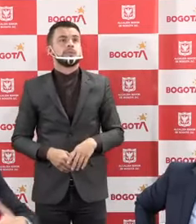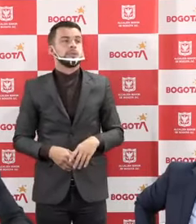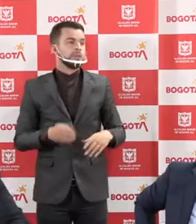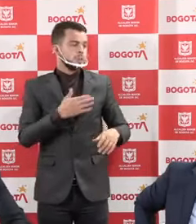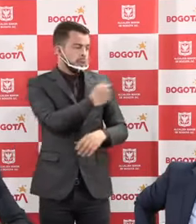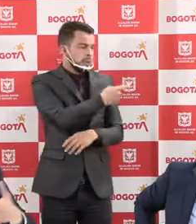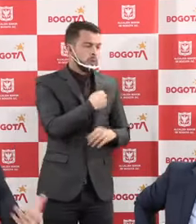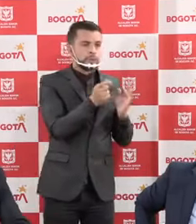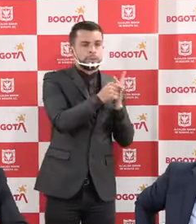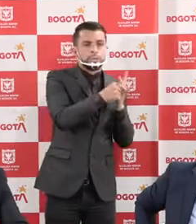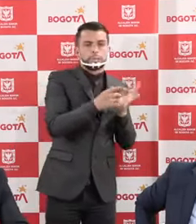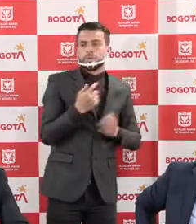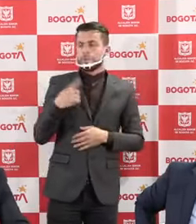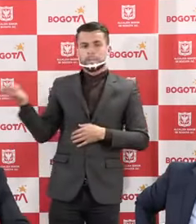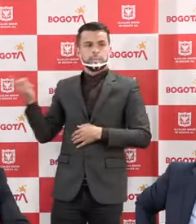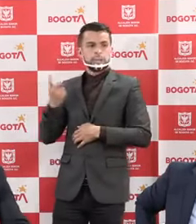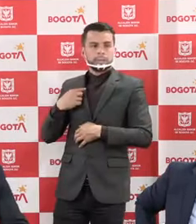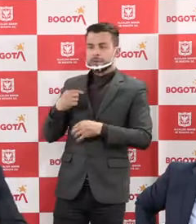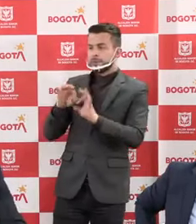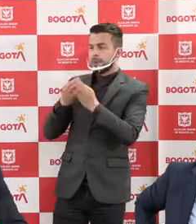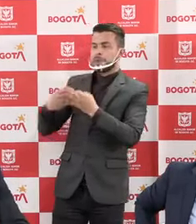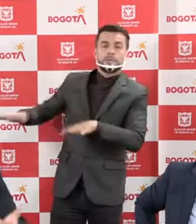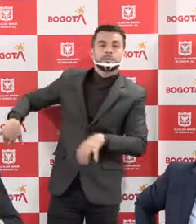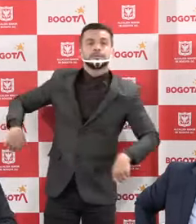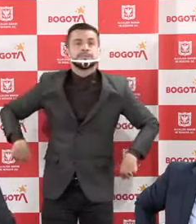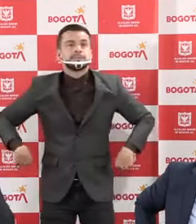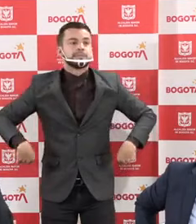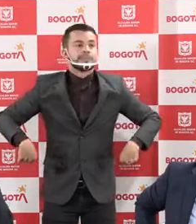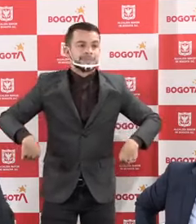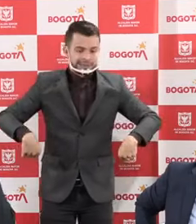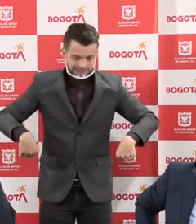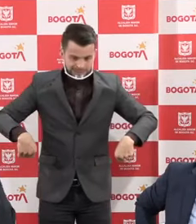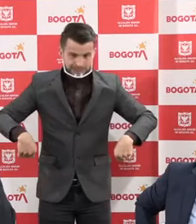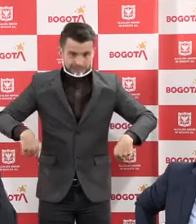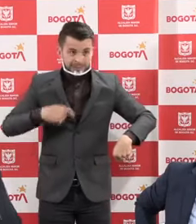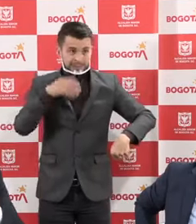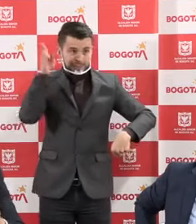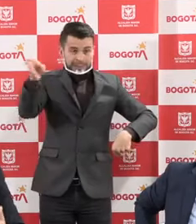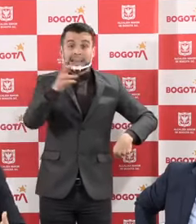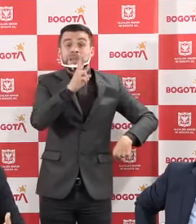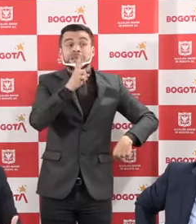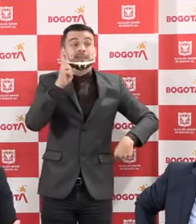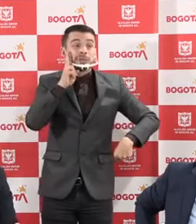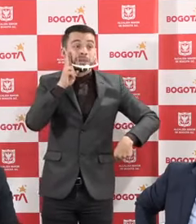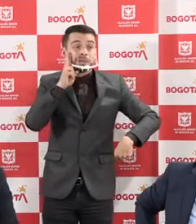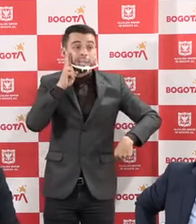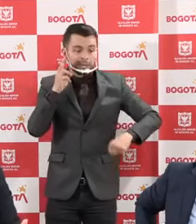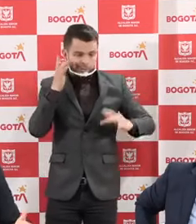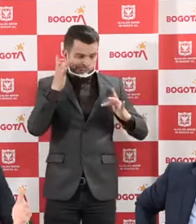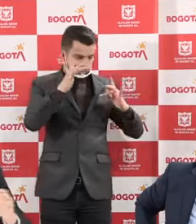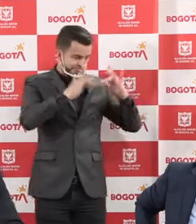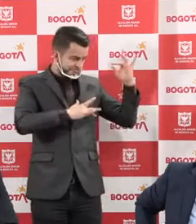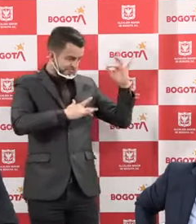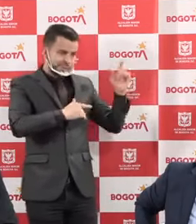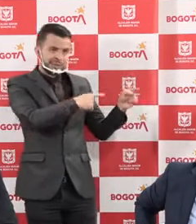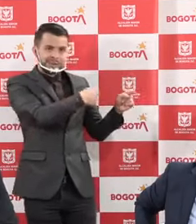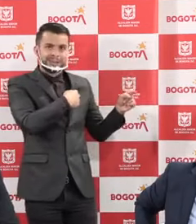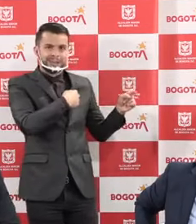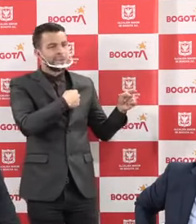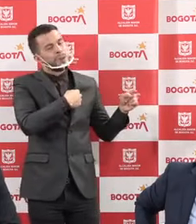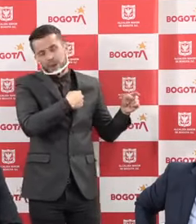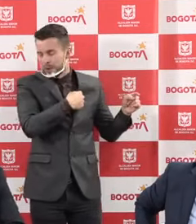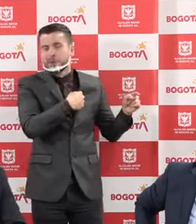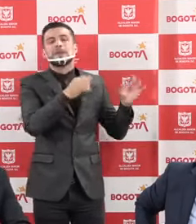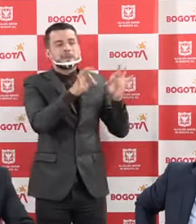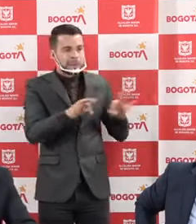un familiar y esa persona tengo el pico dice lula justamente la reapertura de restaurantes presenciales lo que busca es que las personas se puedan reencontrar y por esta